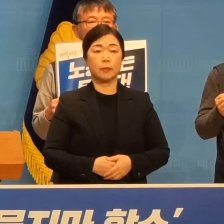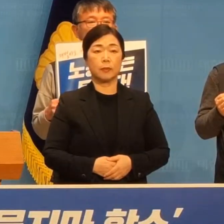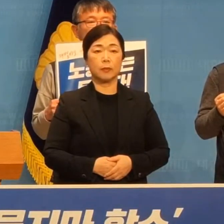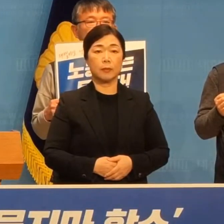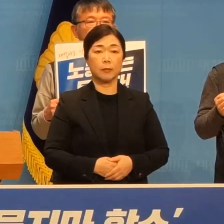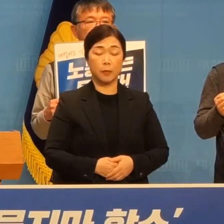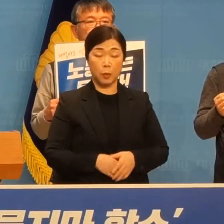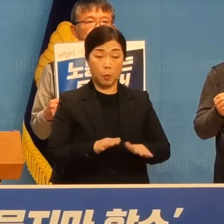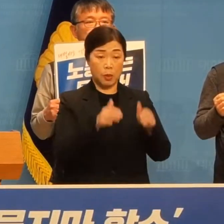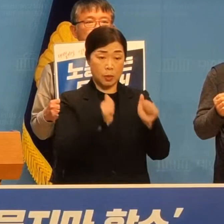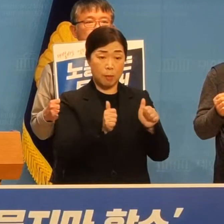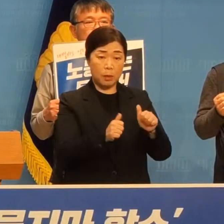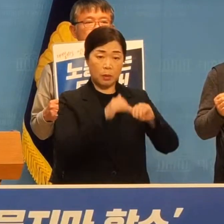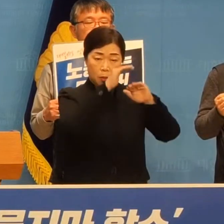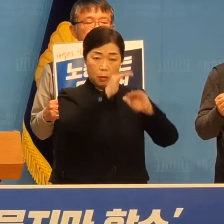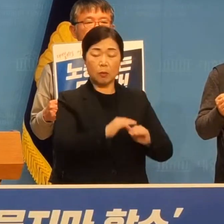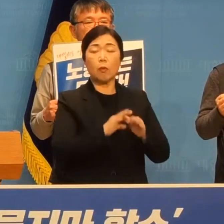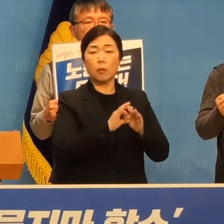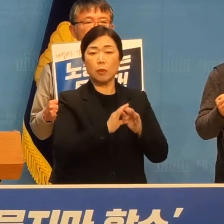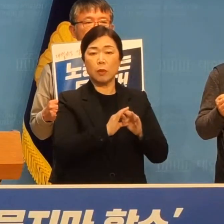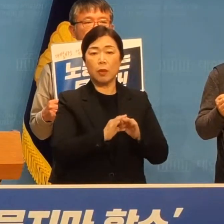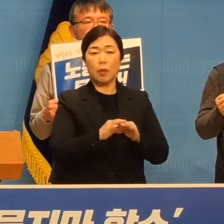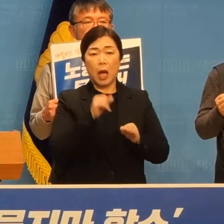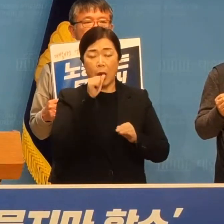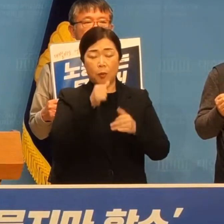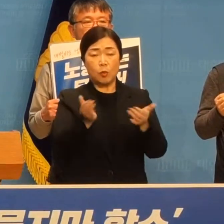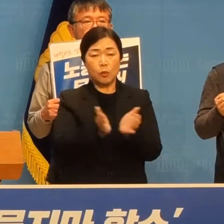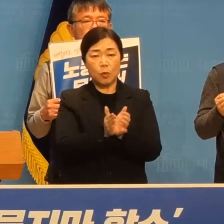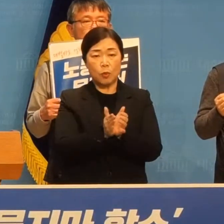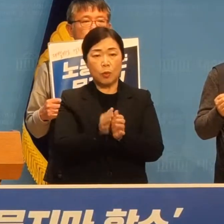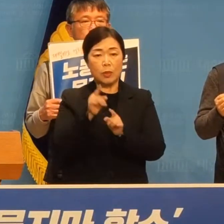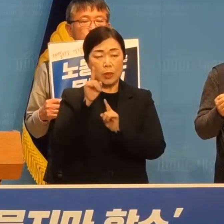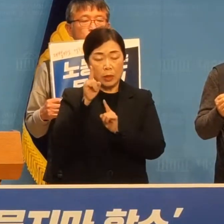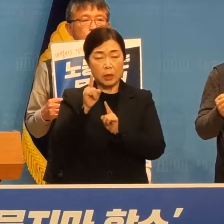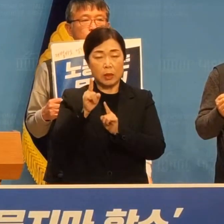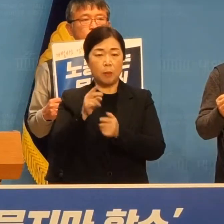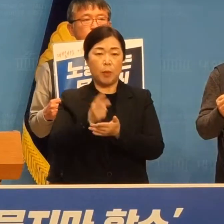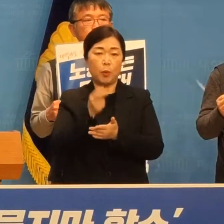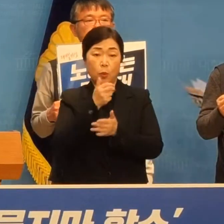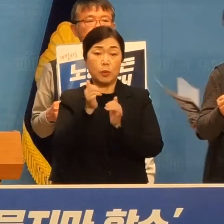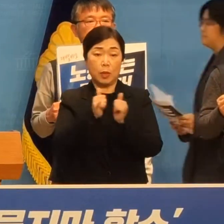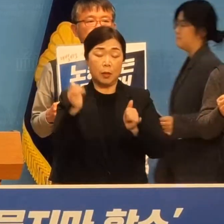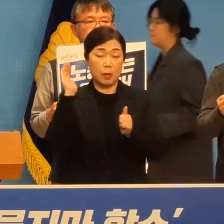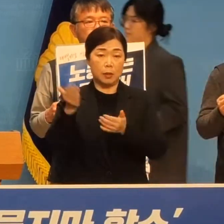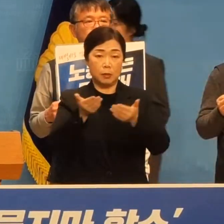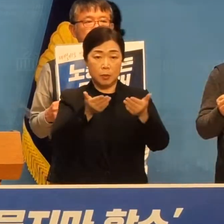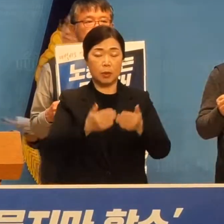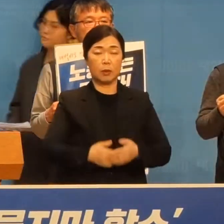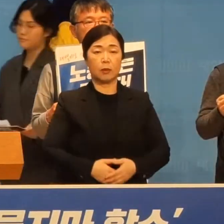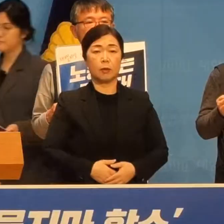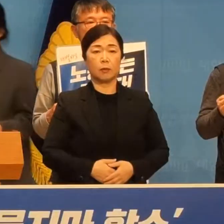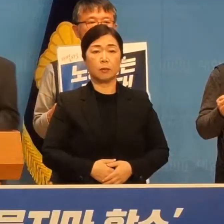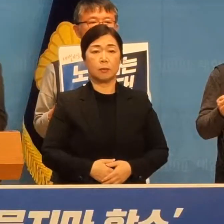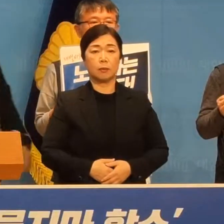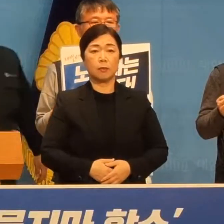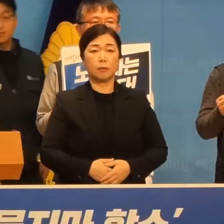이어서 이번 재판 관련해서 금속노조 법률원 이혜인 변호사 발언을 듣겠습니다.